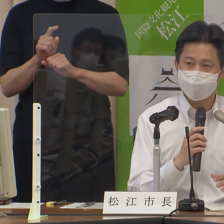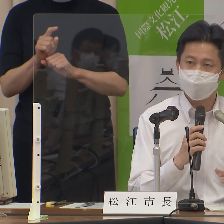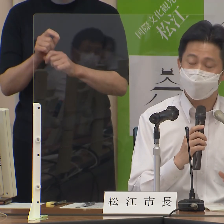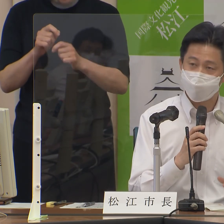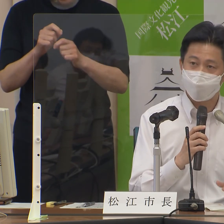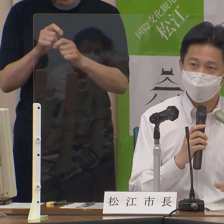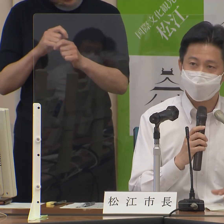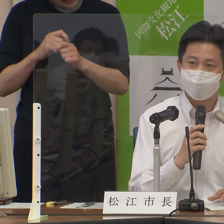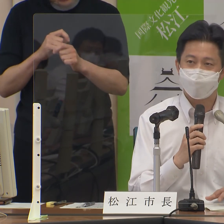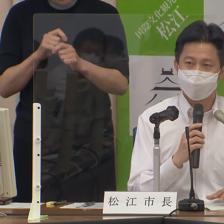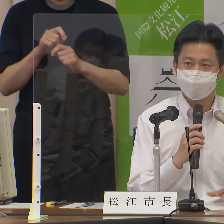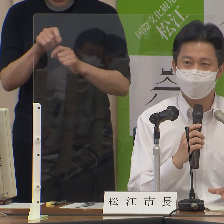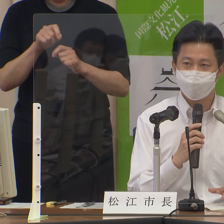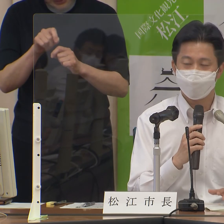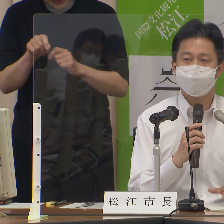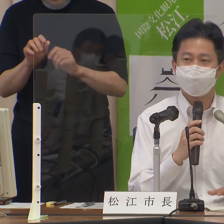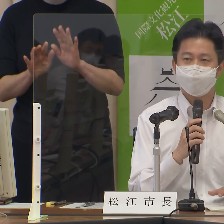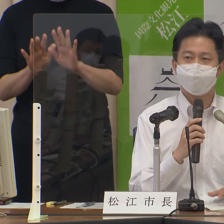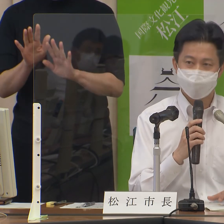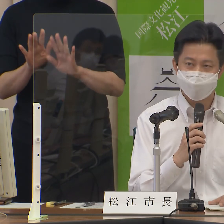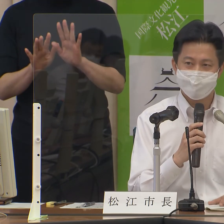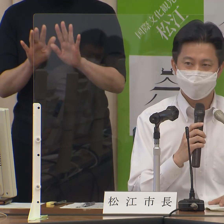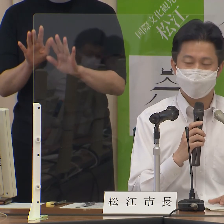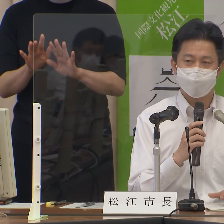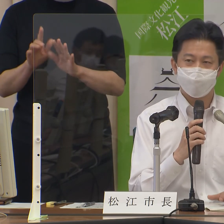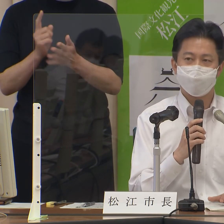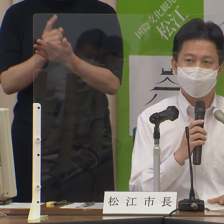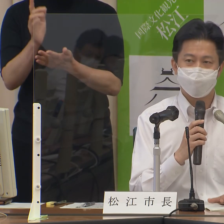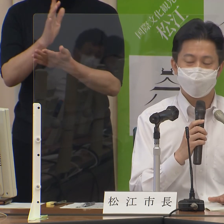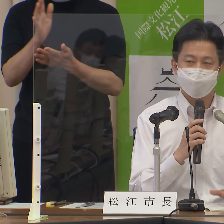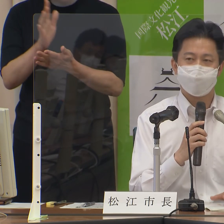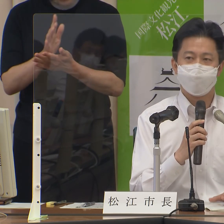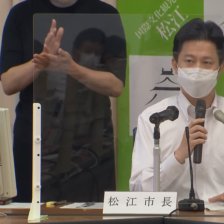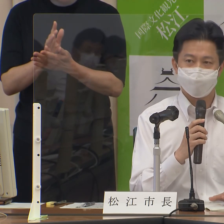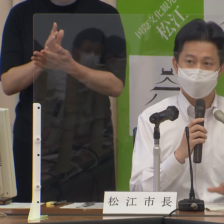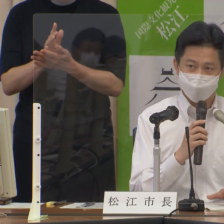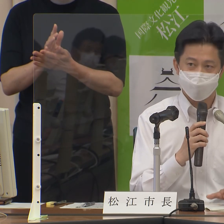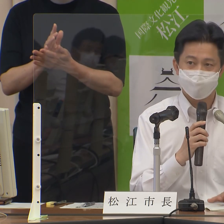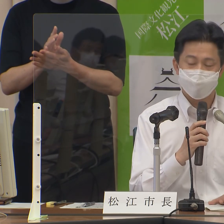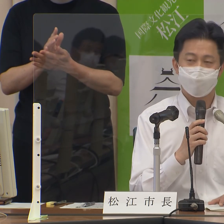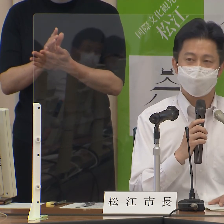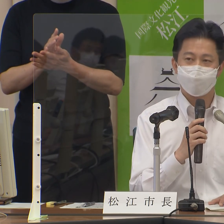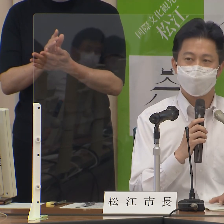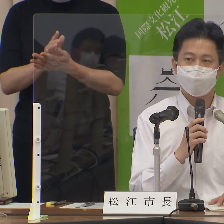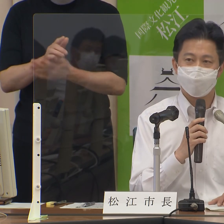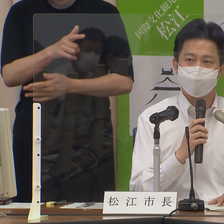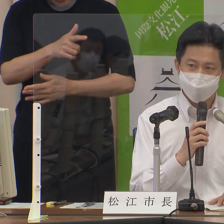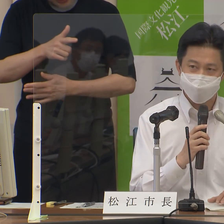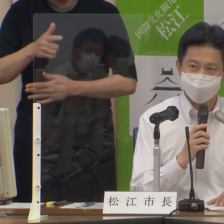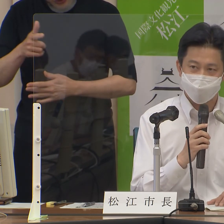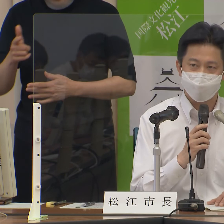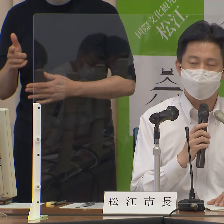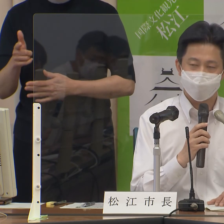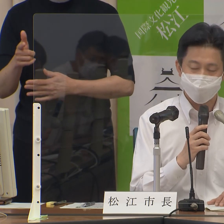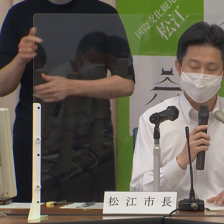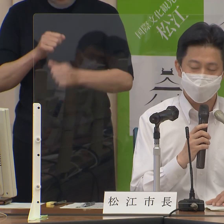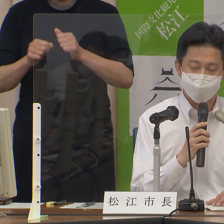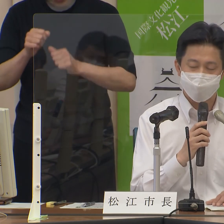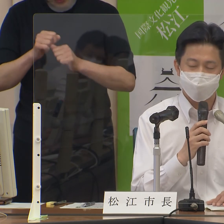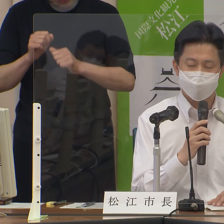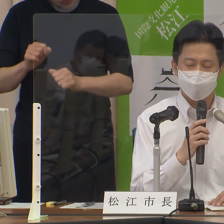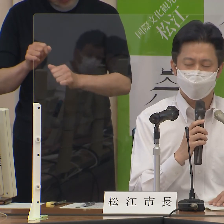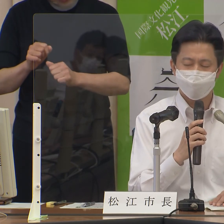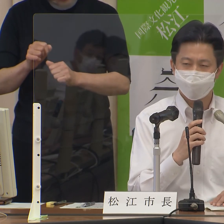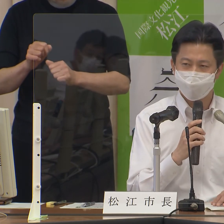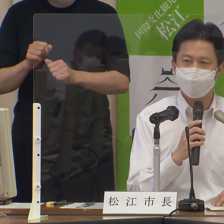感染の波に飲み込まれないような注意を促しながら、できるだけこう夏休みでせっかくいろんな行動ができるチャンスではありますので、そうい